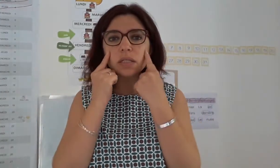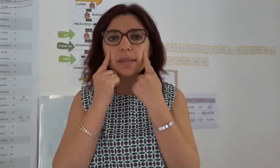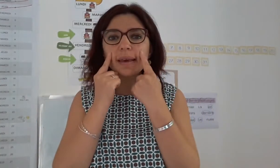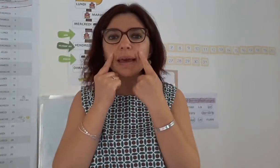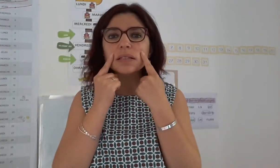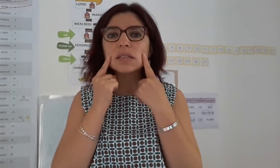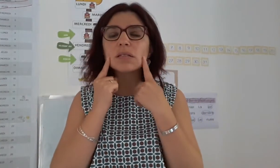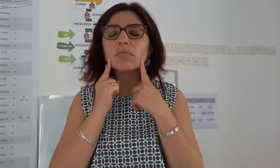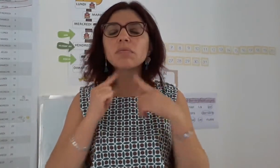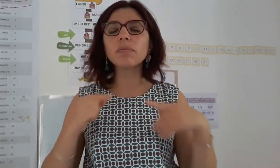tristesse,